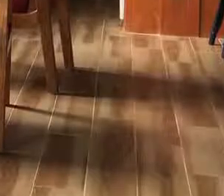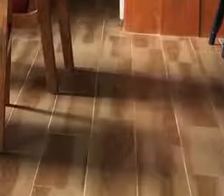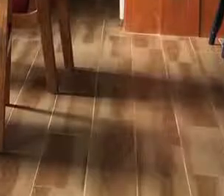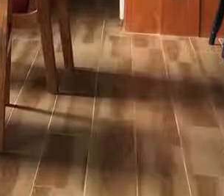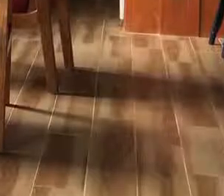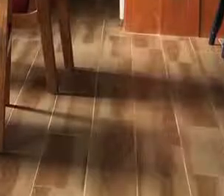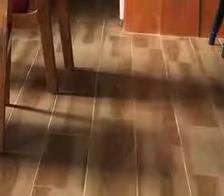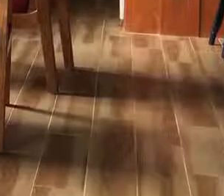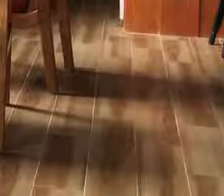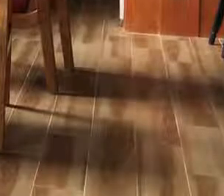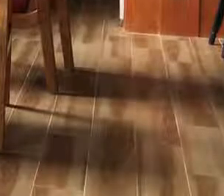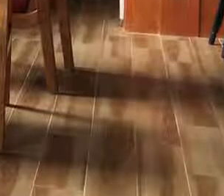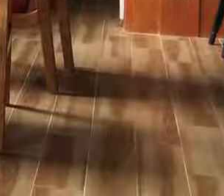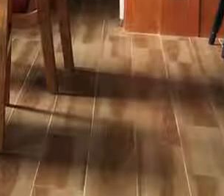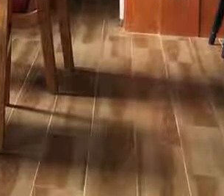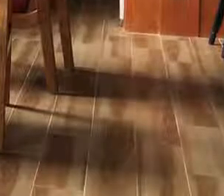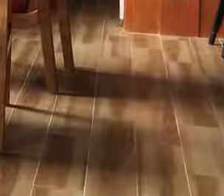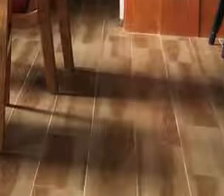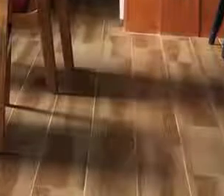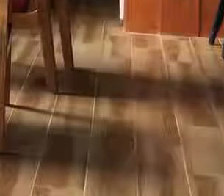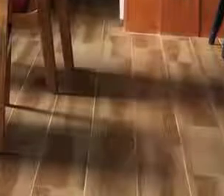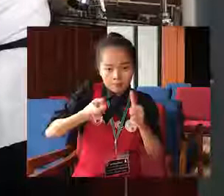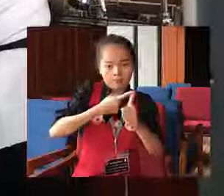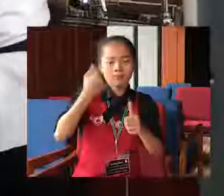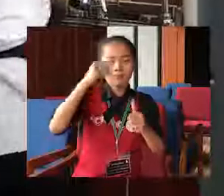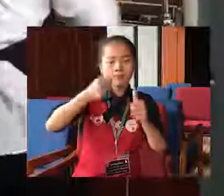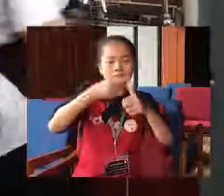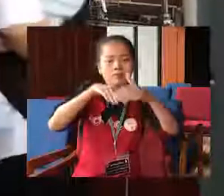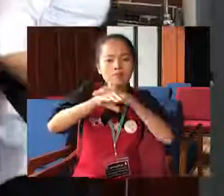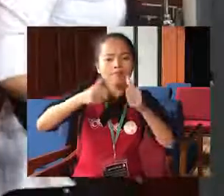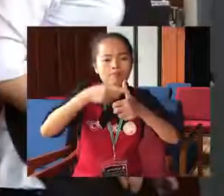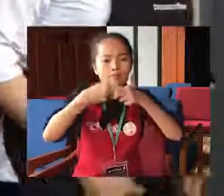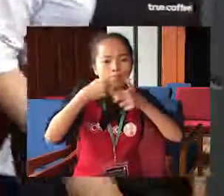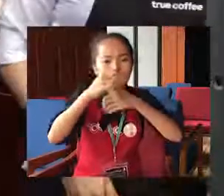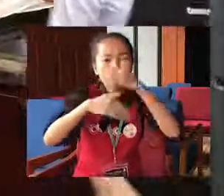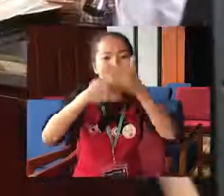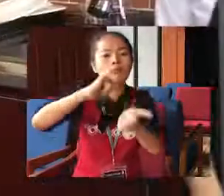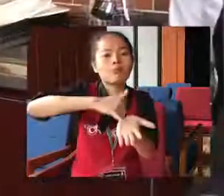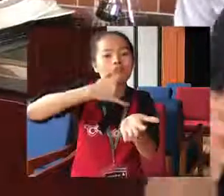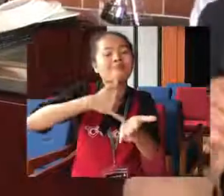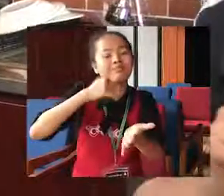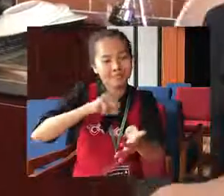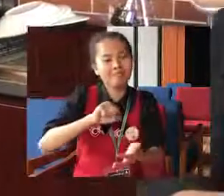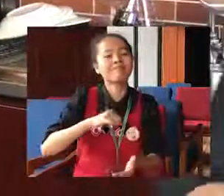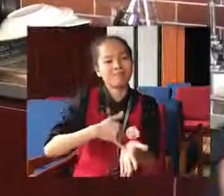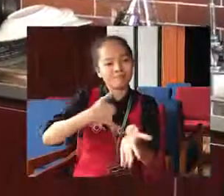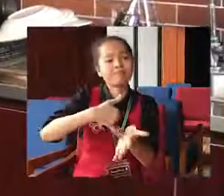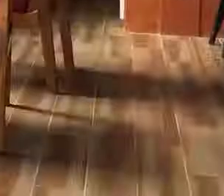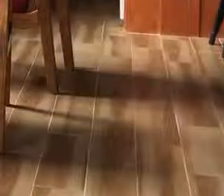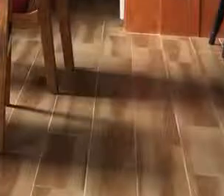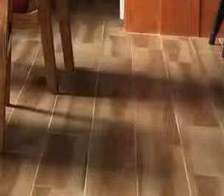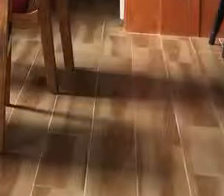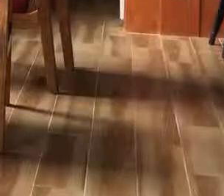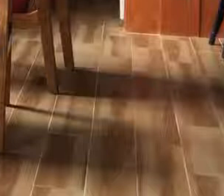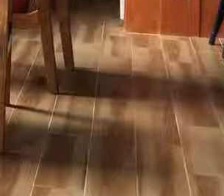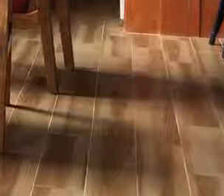ចាអឺតបងដូចជាពិបាកបន្តិចក្នុងការធ្វើការងារជាមួយនឹងពួកគាត់ប៉ុន្តែបន្តមកទៀតដូចជាមិនពិបាកអីប្រមាណទេចា